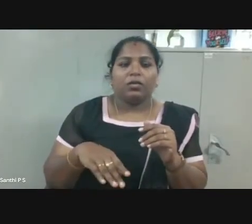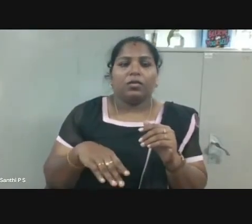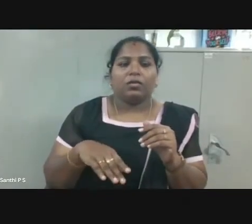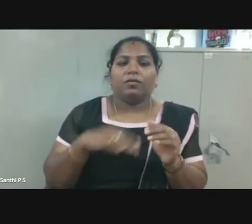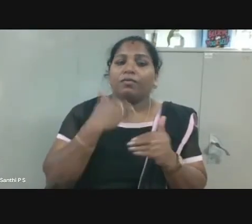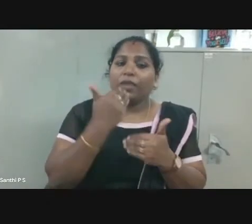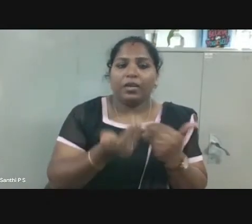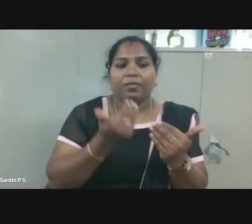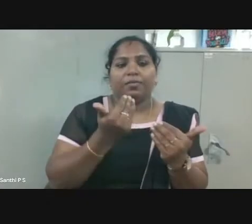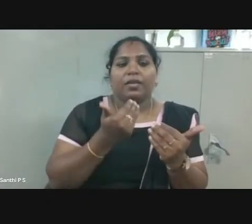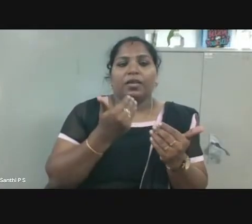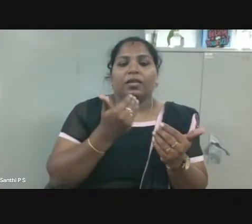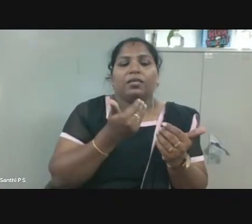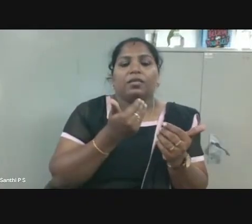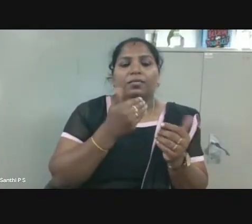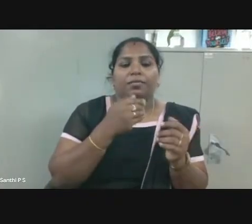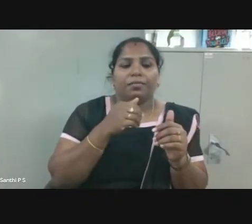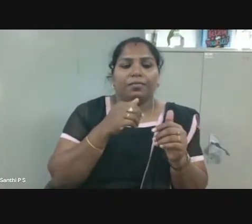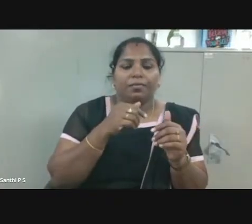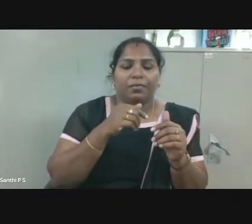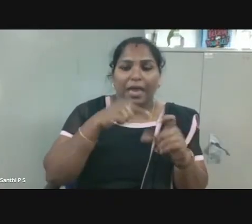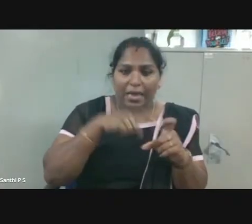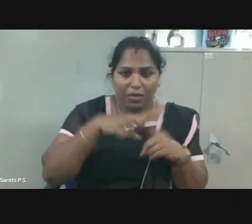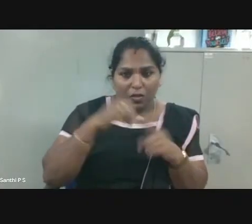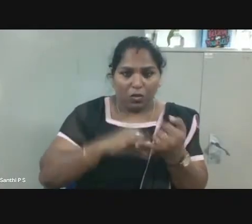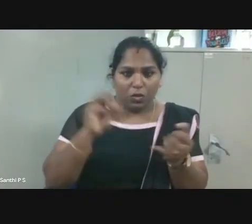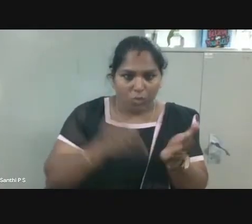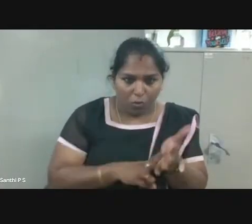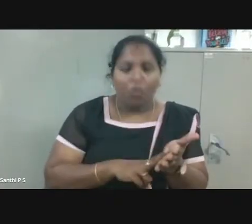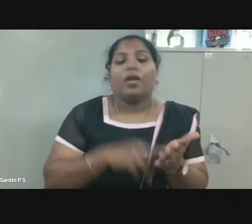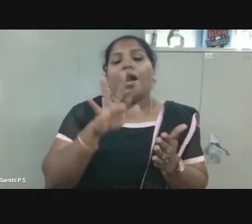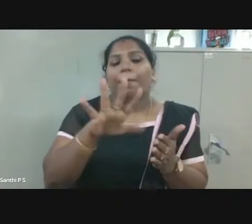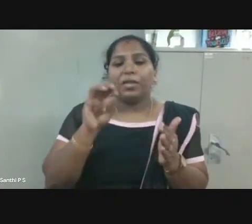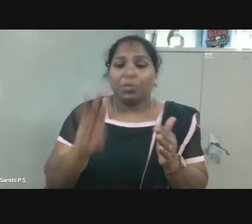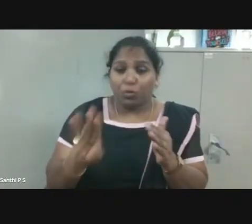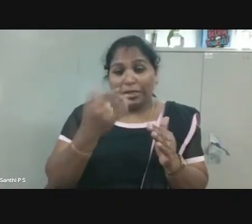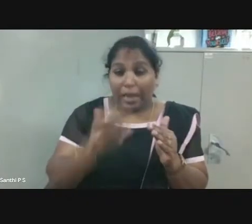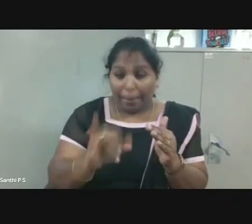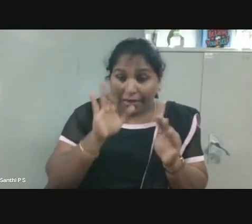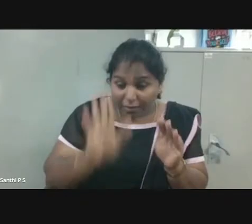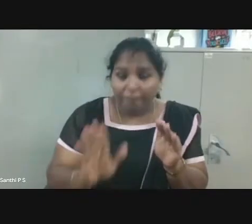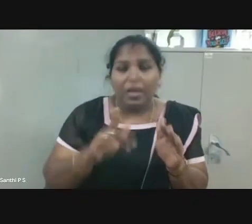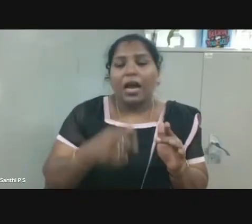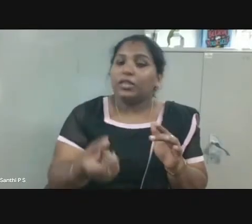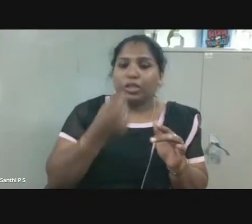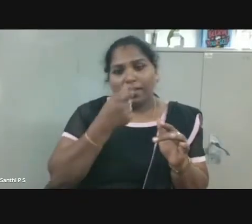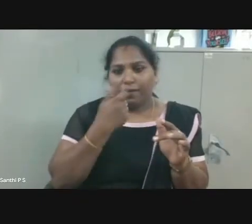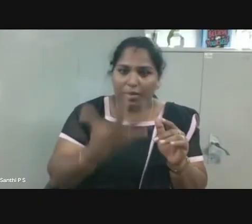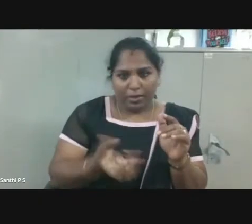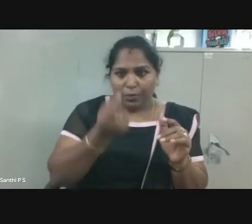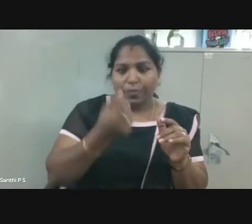കുട്ടികൾക്ക് വരുന്ന ഒരു പുതിയ മരുന്ന് കിട്ടി. ഗോളോഡിസിൻ എന്ന് പറഞ്ഞിട്ടൊരു മരുന്ന് അംഗീകരിച്ചു. അതും പക്ഷെ ഈ എക്സോൺ 53 കേടുണ്ടെങ്കിൽ